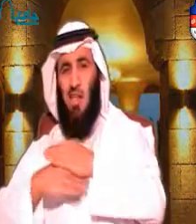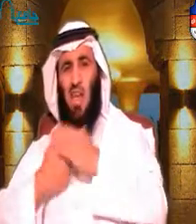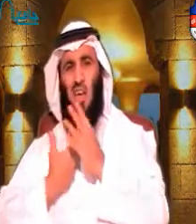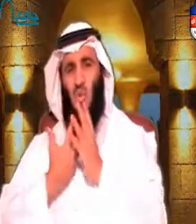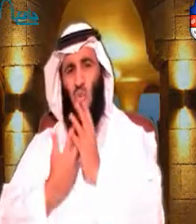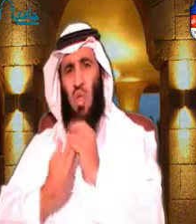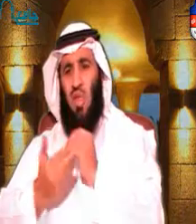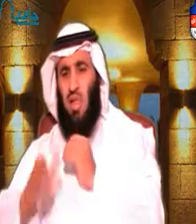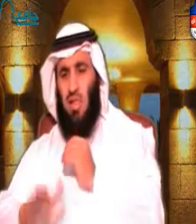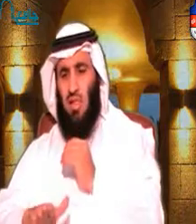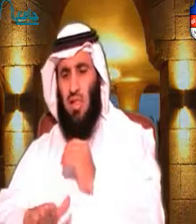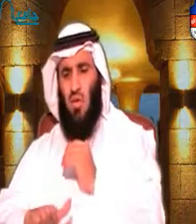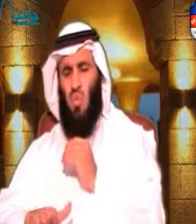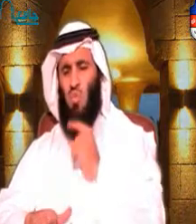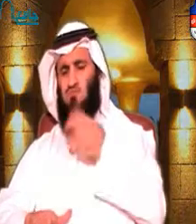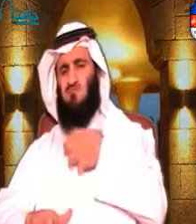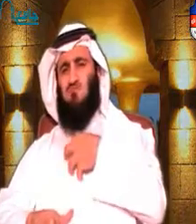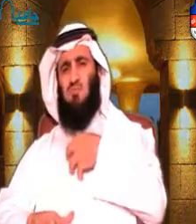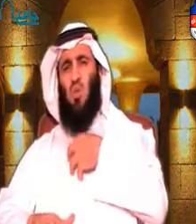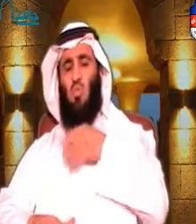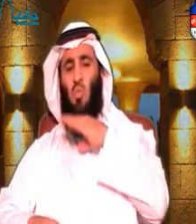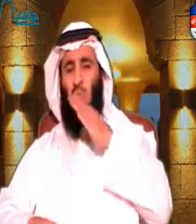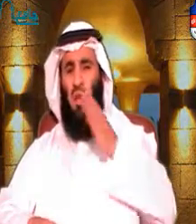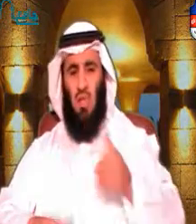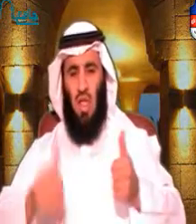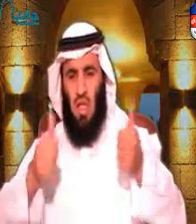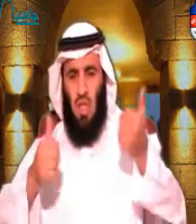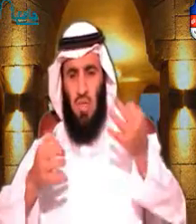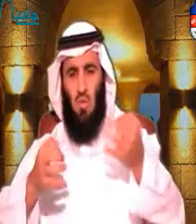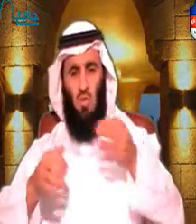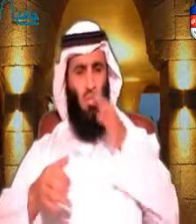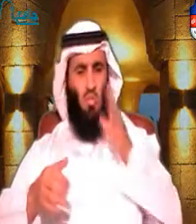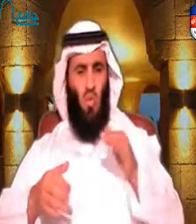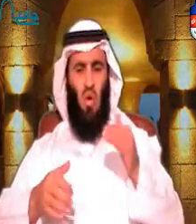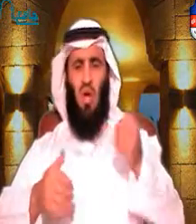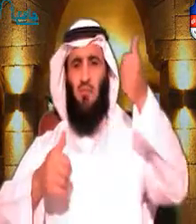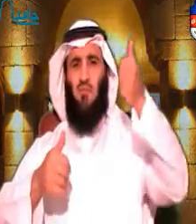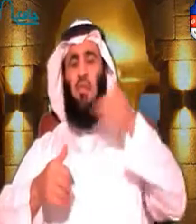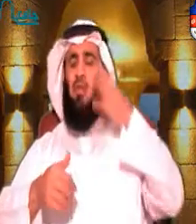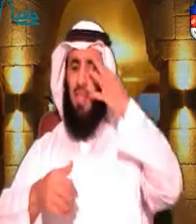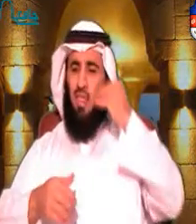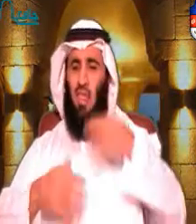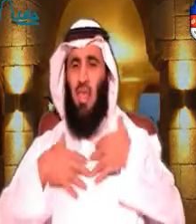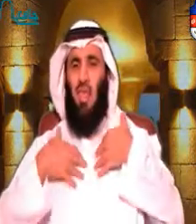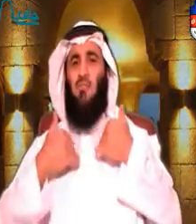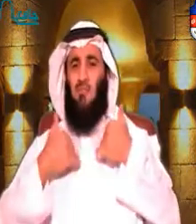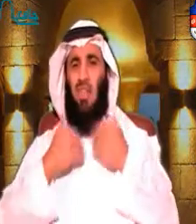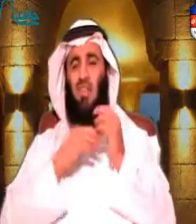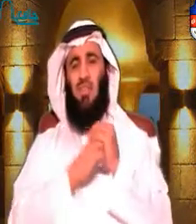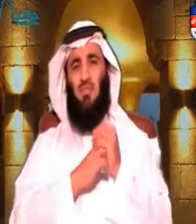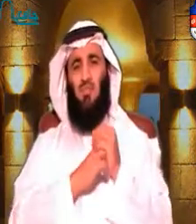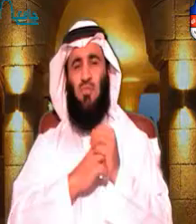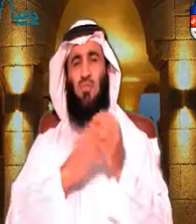عليه وسلم الذي أمرنا باتباعه واقتفاء أثره، نسأل الله أن يحشرنا في